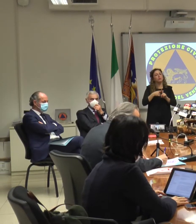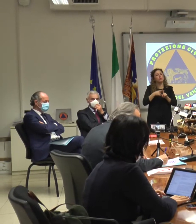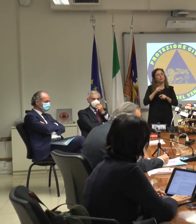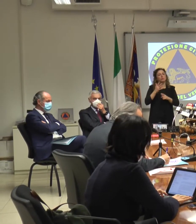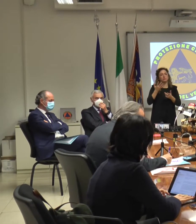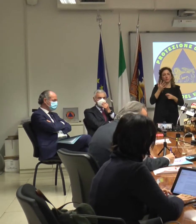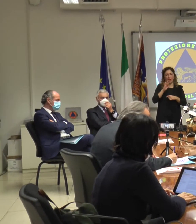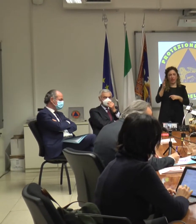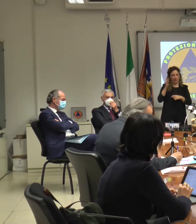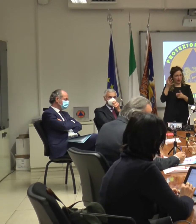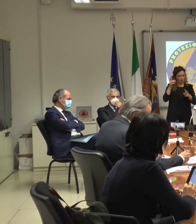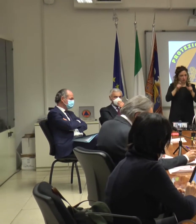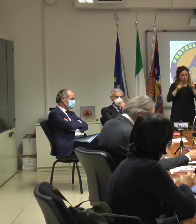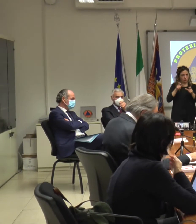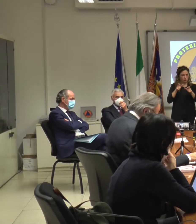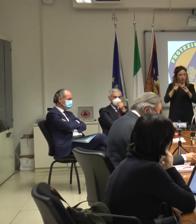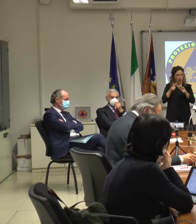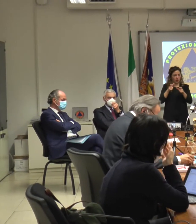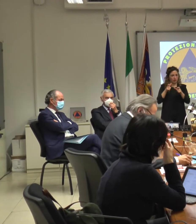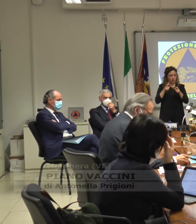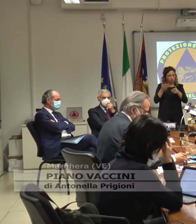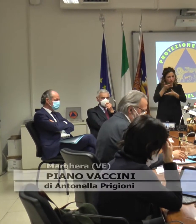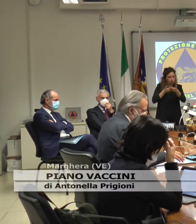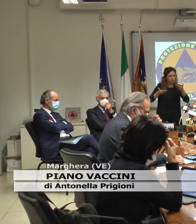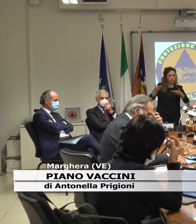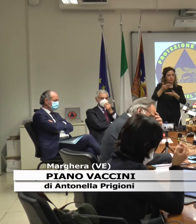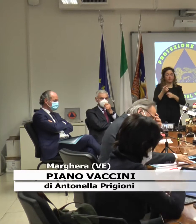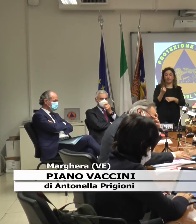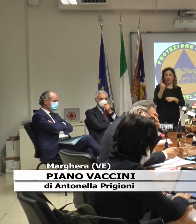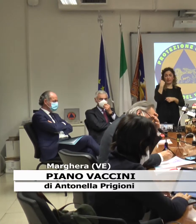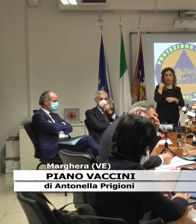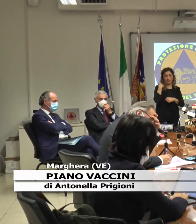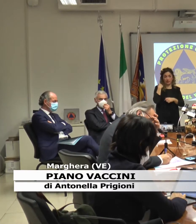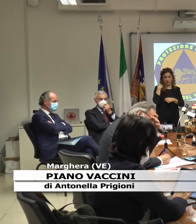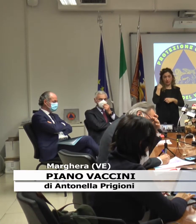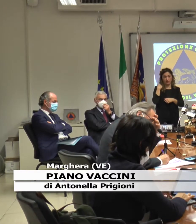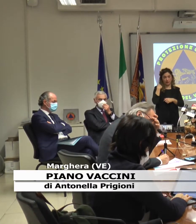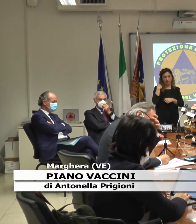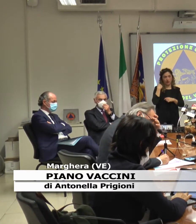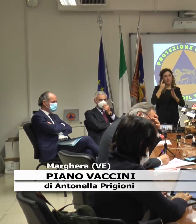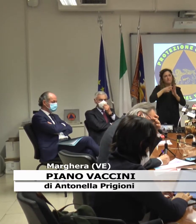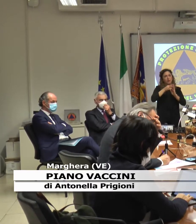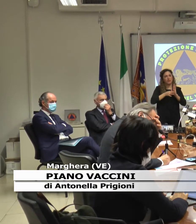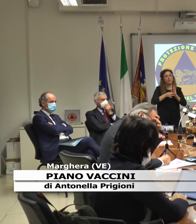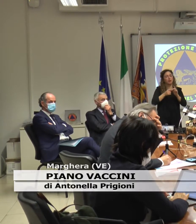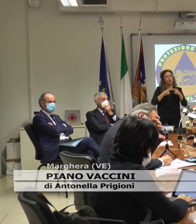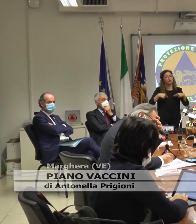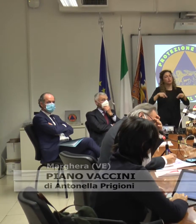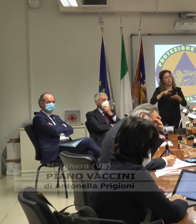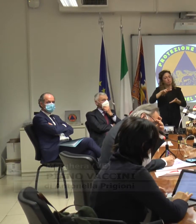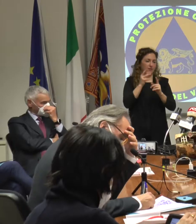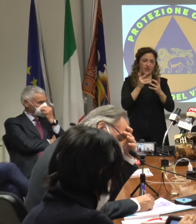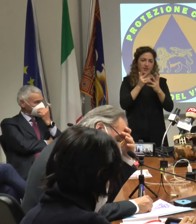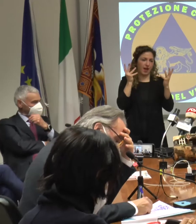Sono 875 gli operatori sanitari che in Veneto saranno vaccinati domenica 27 dicembre, il Vaccine Day, i primi di un